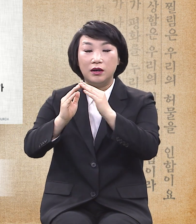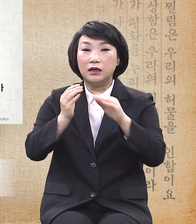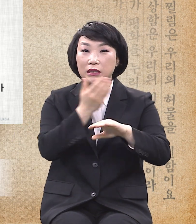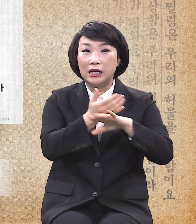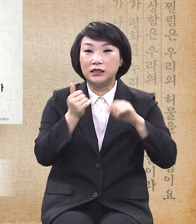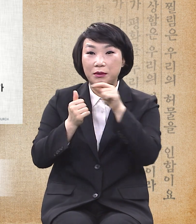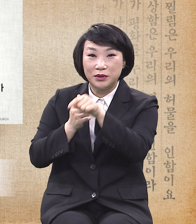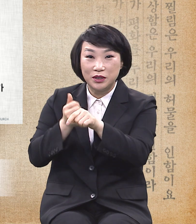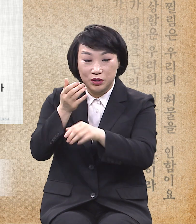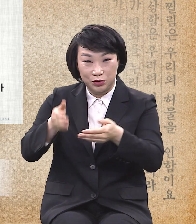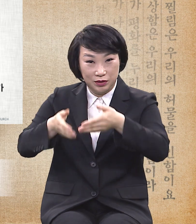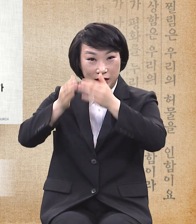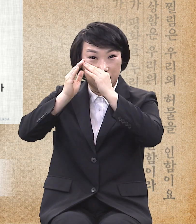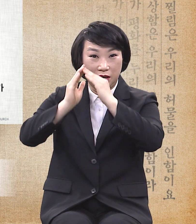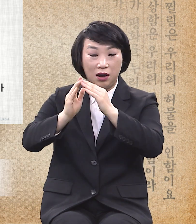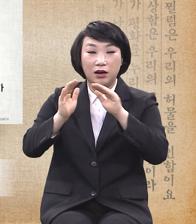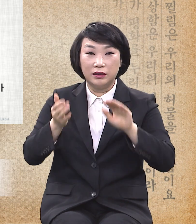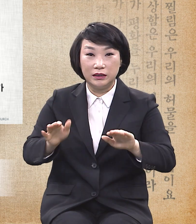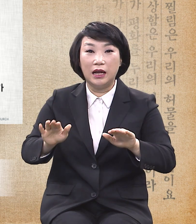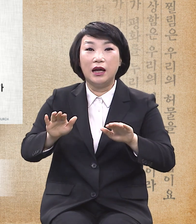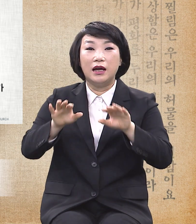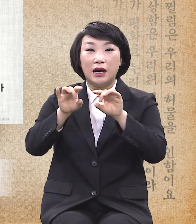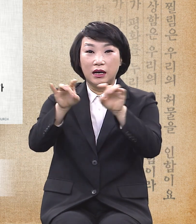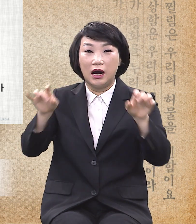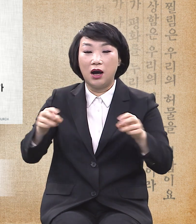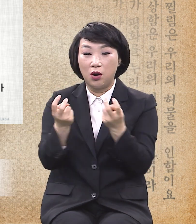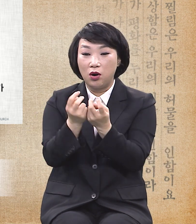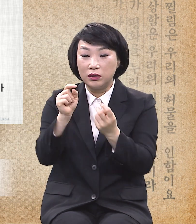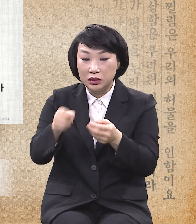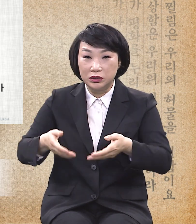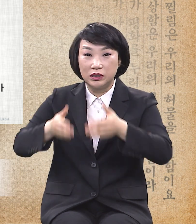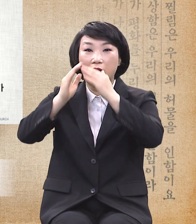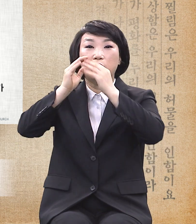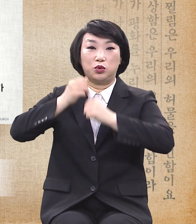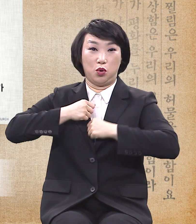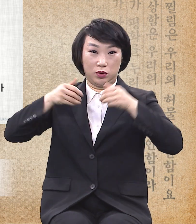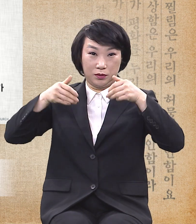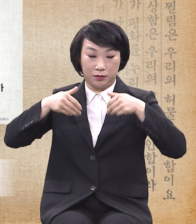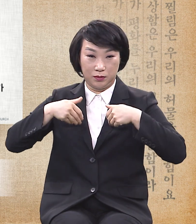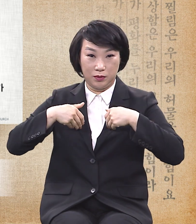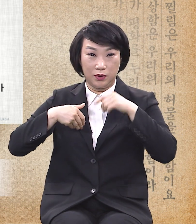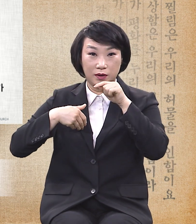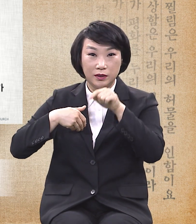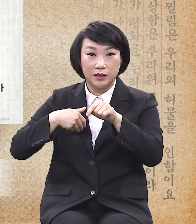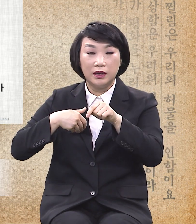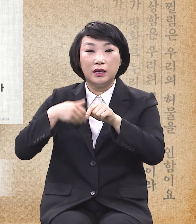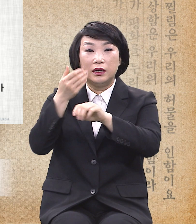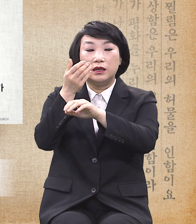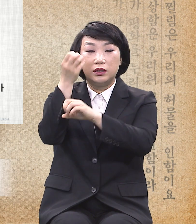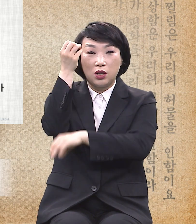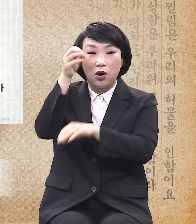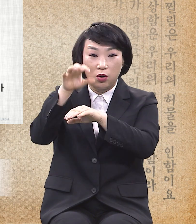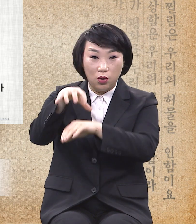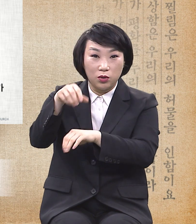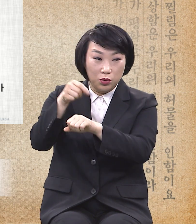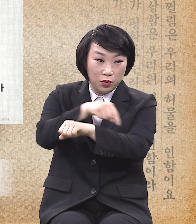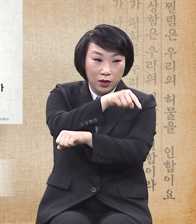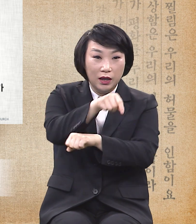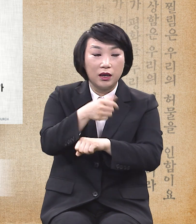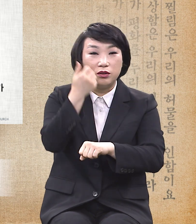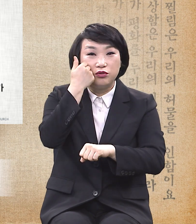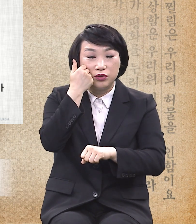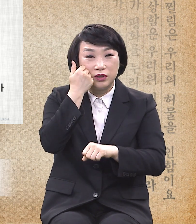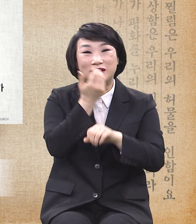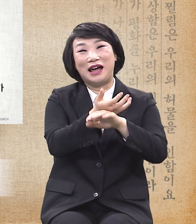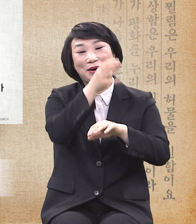다른 이가 그 위에 세우나 그러나 각각 어떻게 그 위에 세우기를 조심할지니라. 이 닦아둔 것 외에 능히